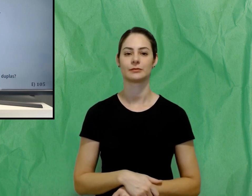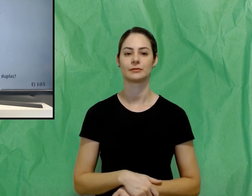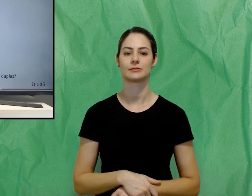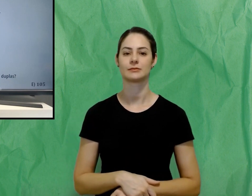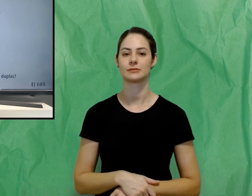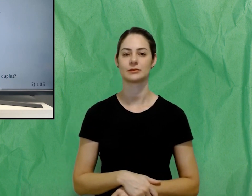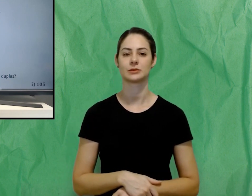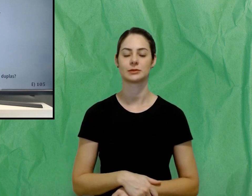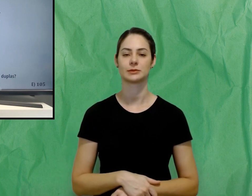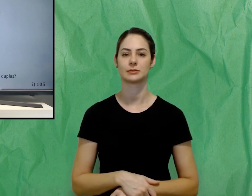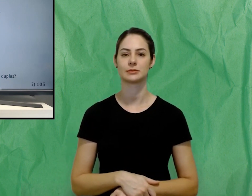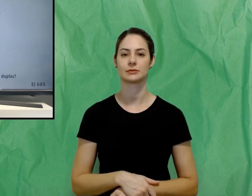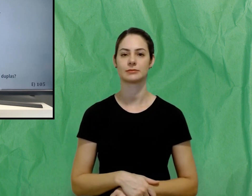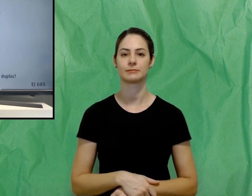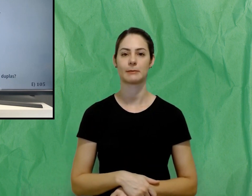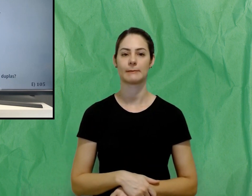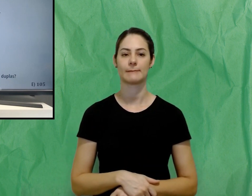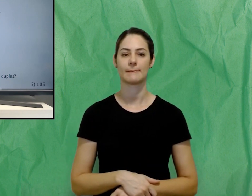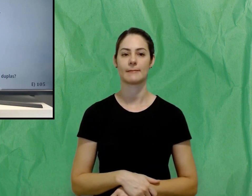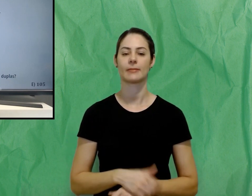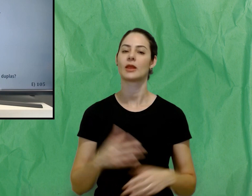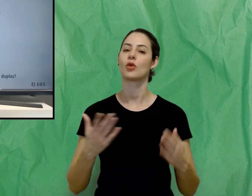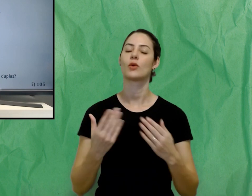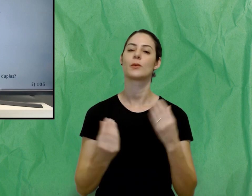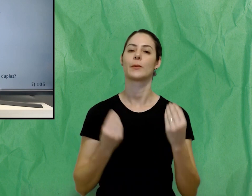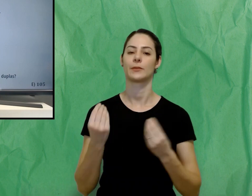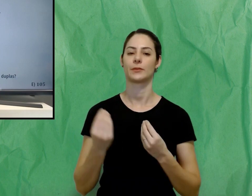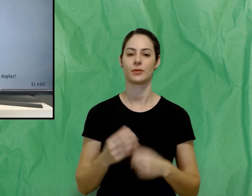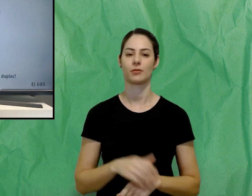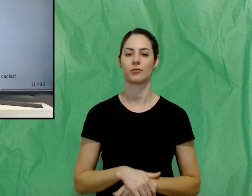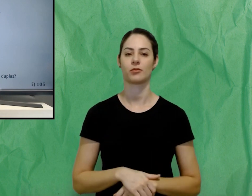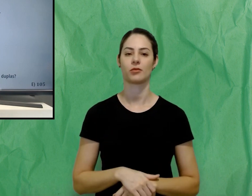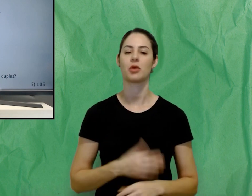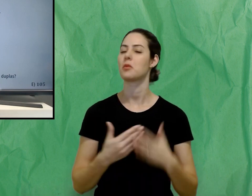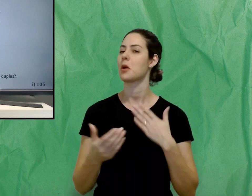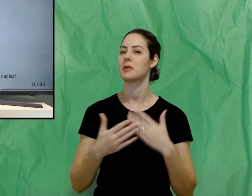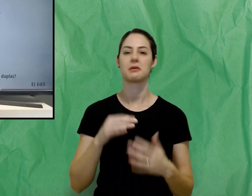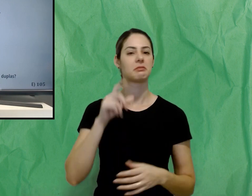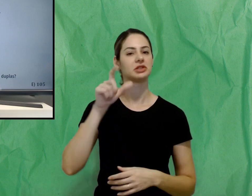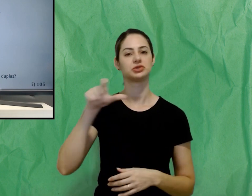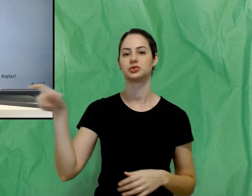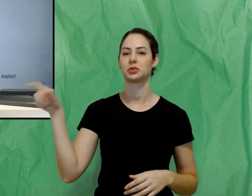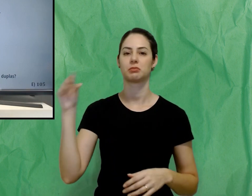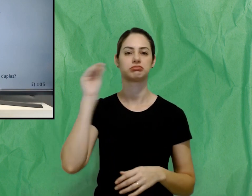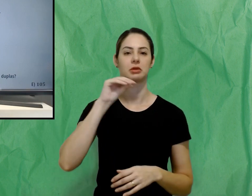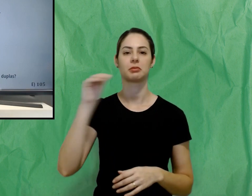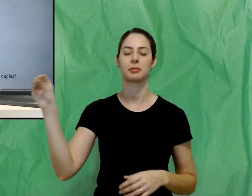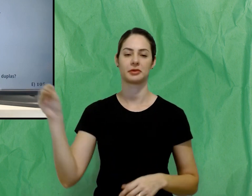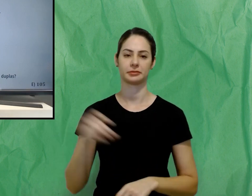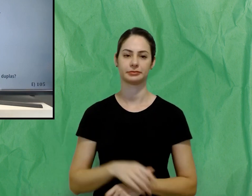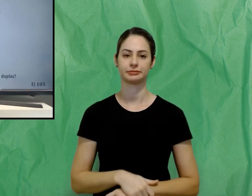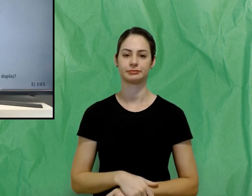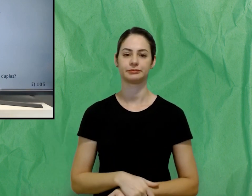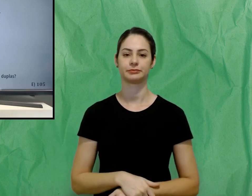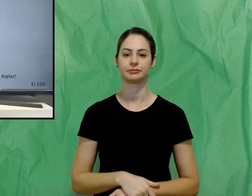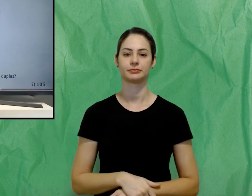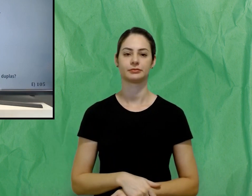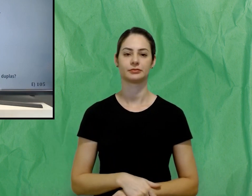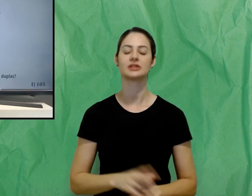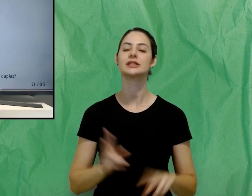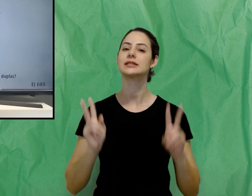Agora a situação fica da seguinte forma. Qualquer que sejam as escolhas anteriores, eu vou ter sempre